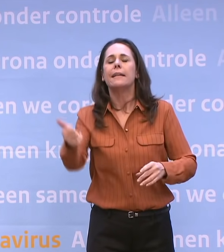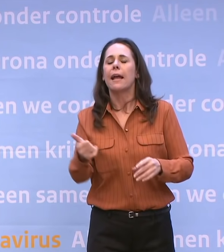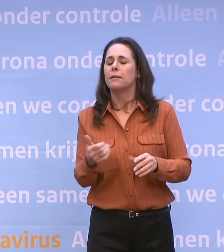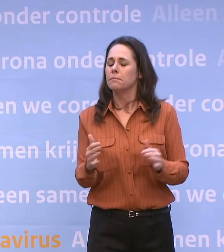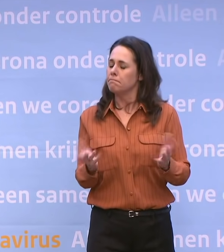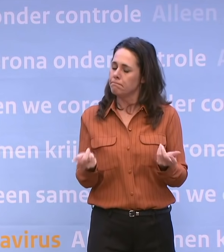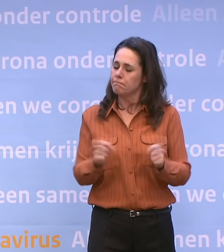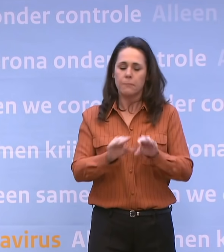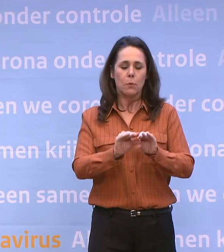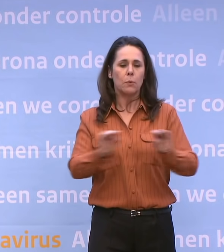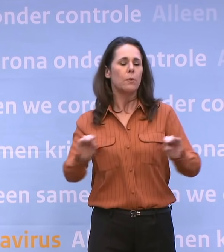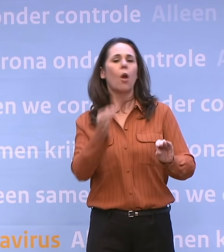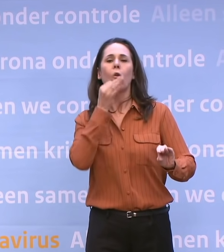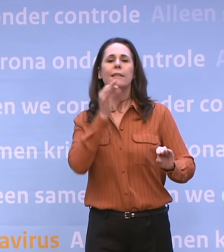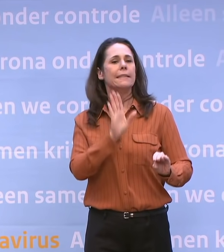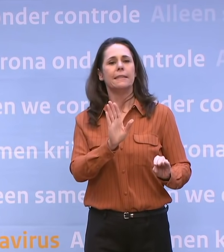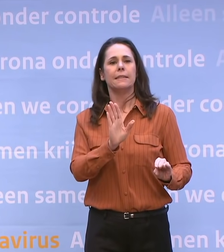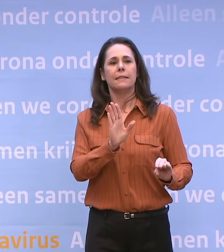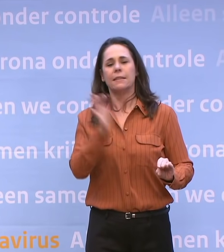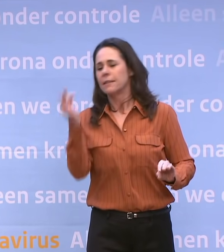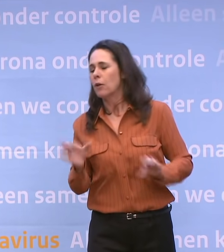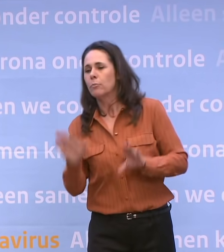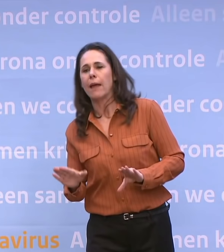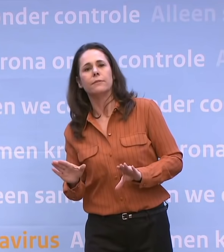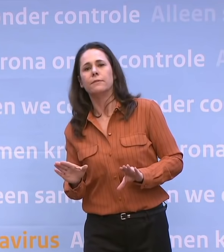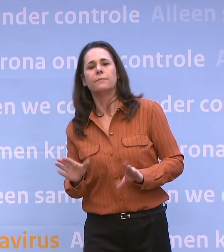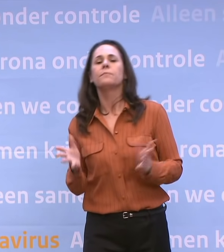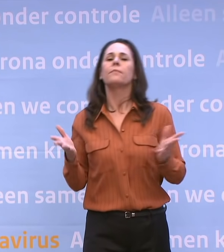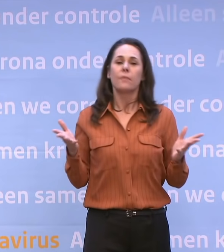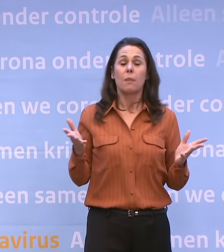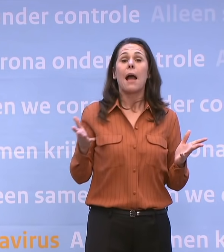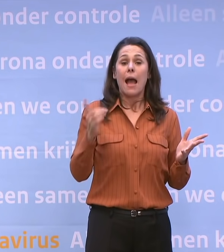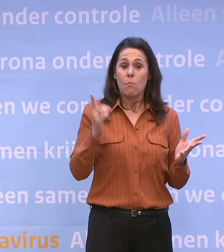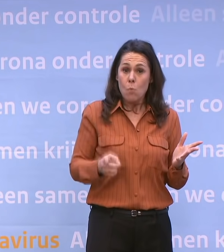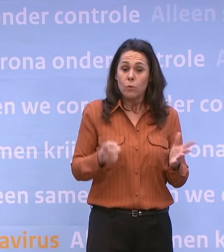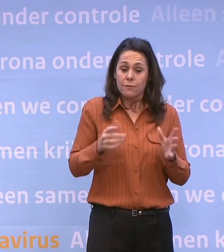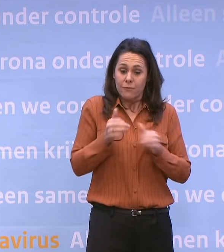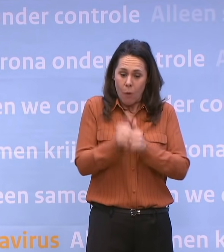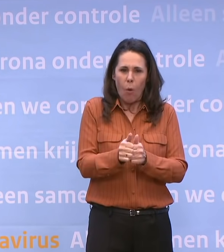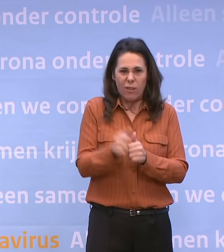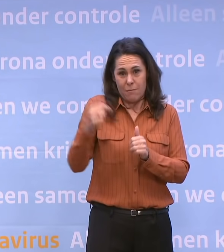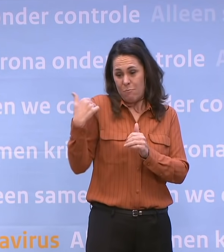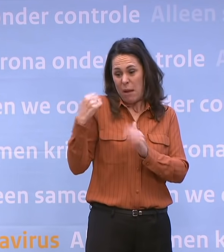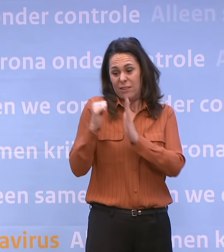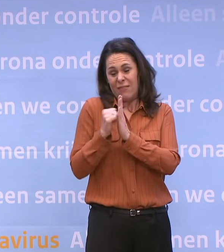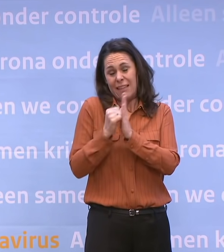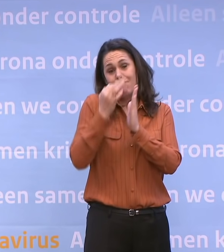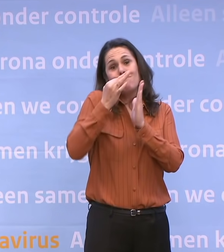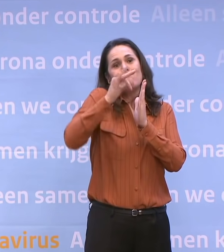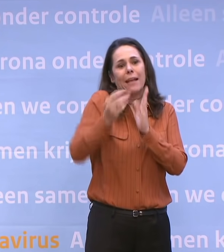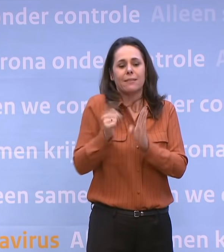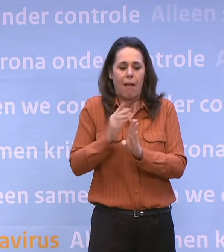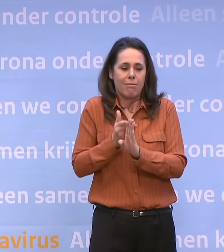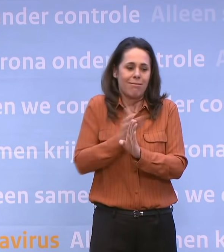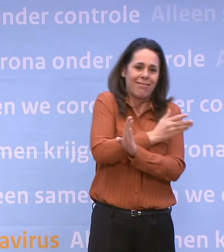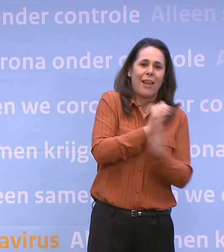helemaal thuis te blijven. Maar dan moeten we ons wel aan deze afspraken houden. En dat zag je afgelopen weekend, dat we dat zoveel beter deden dan het weekend daarvoor. Dus je